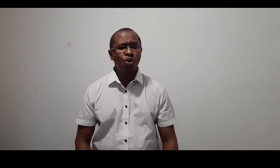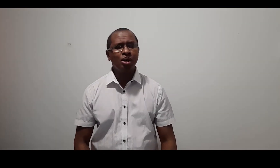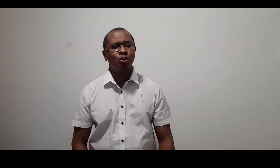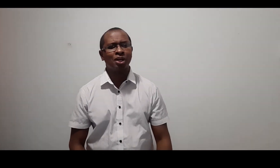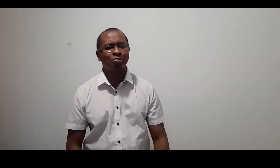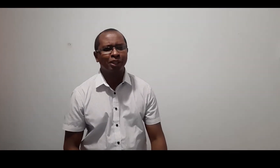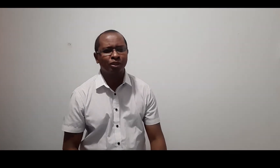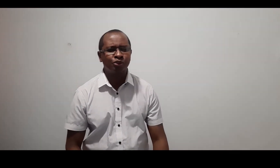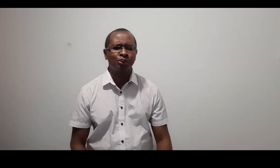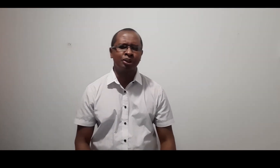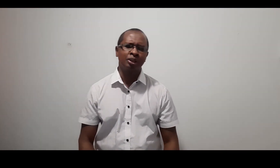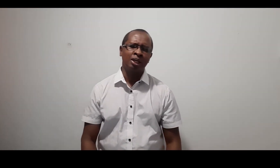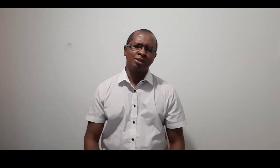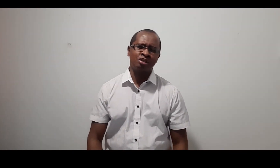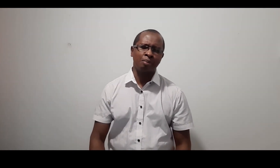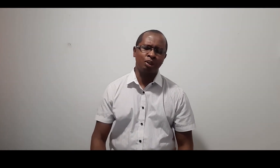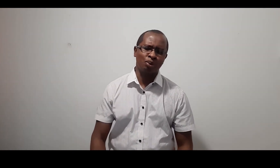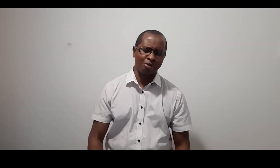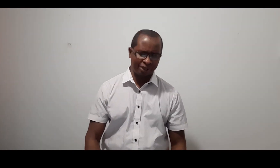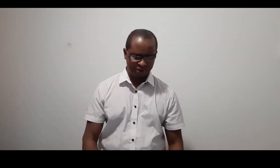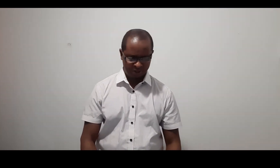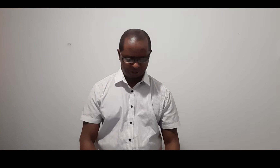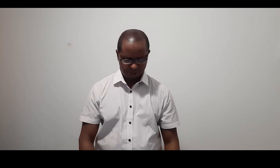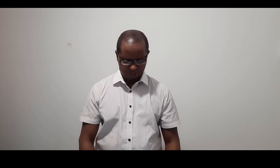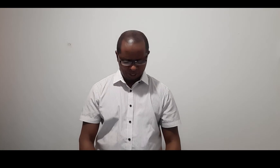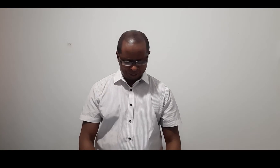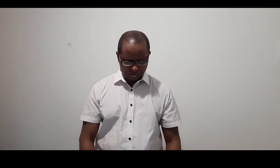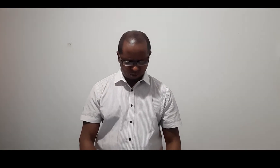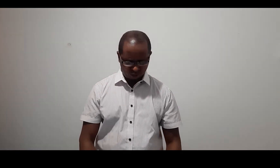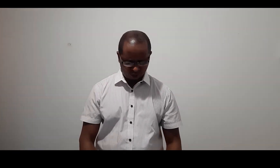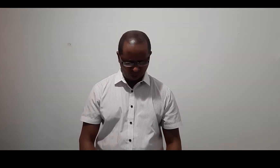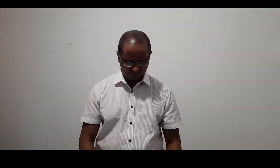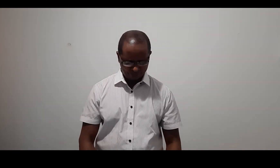Nahoana no sarobidy ny fony ny sika meno ry havana? Ny adiny de zao